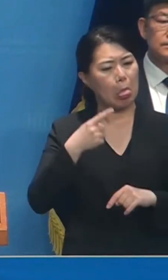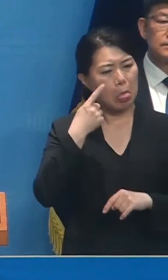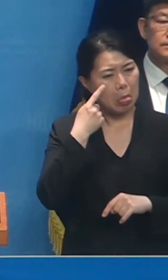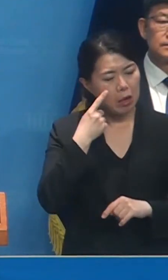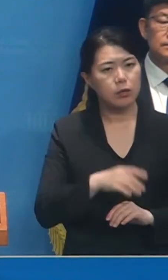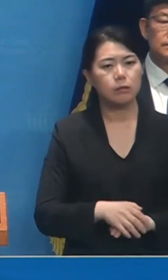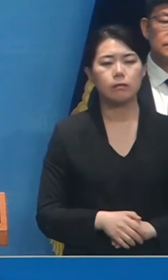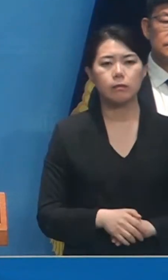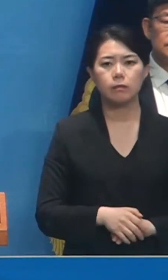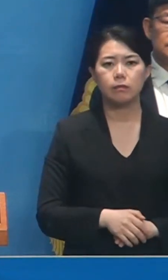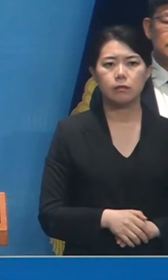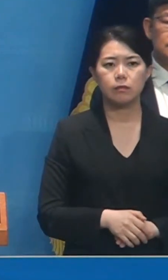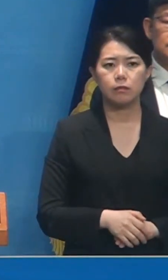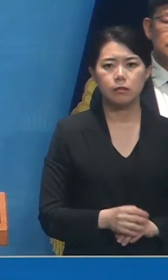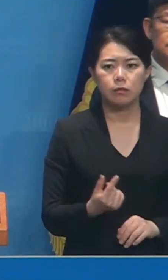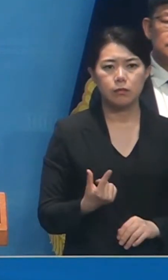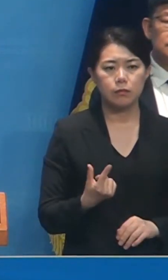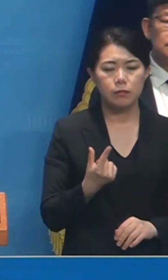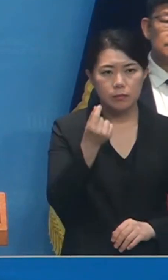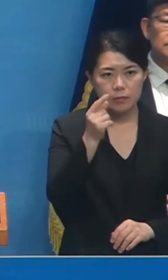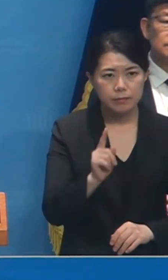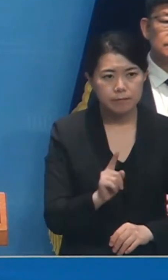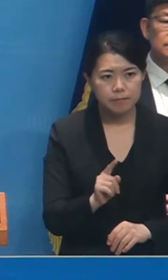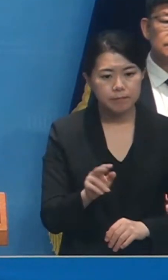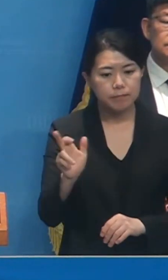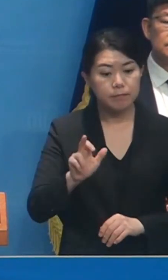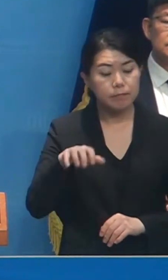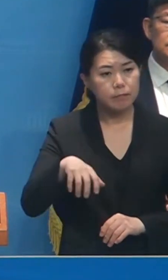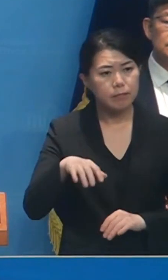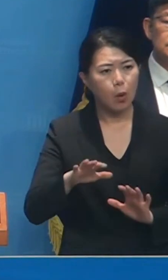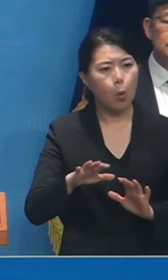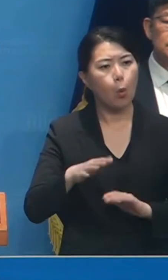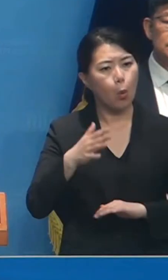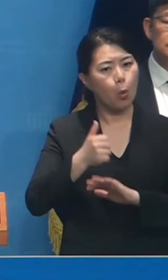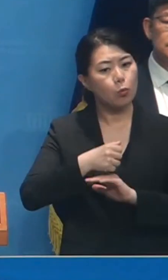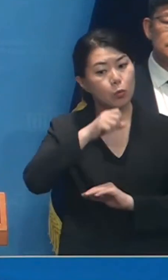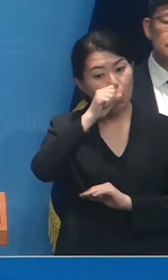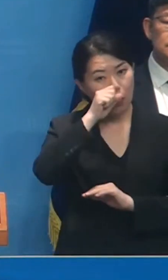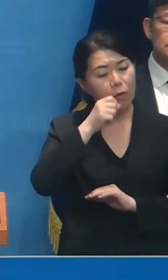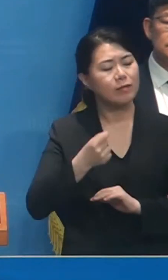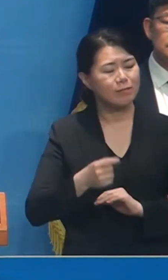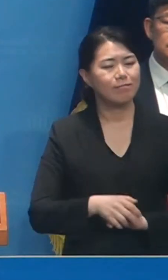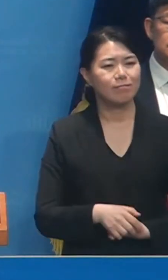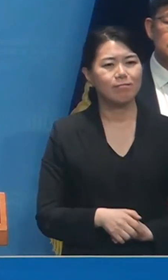했고 곧 쿠팡도 좋은 결과가 있을 것 같습니다.